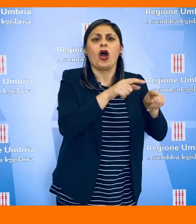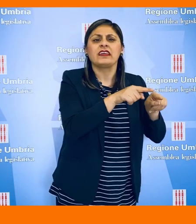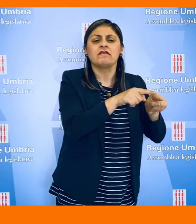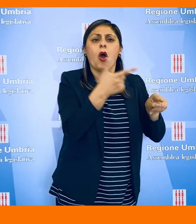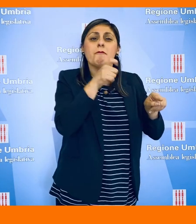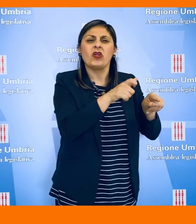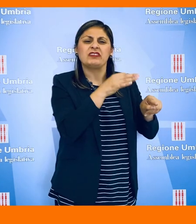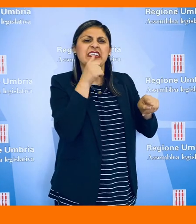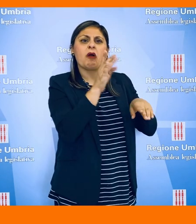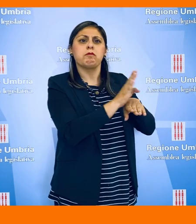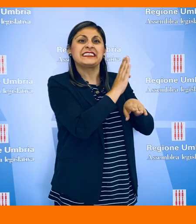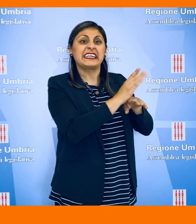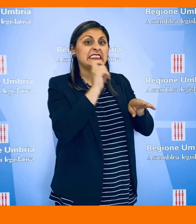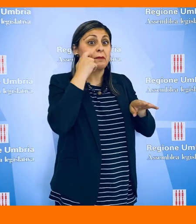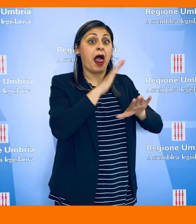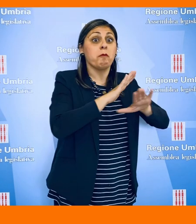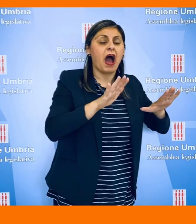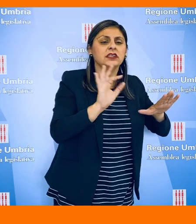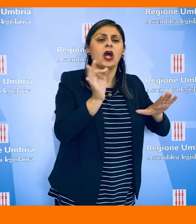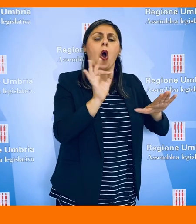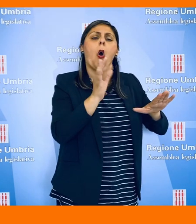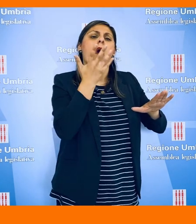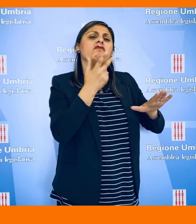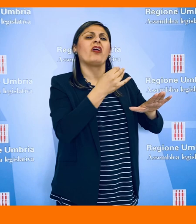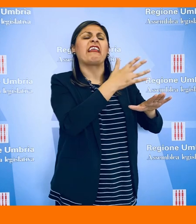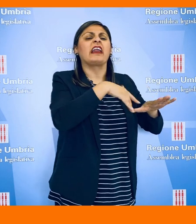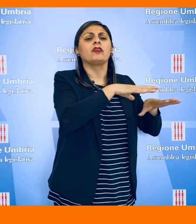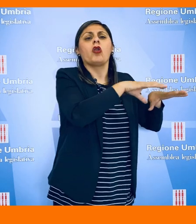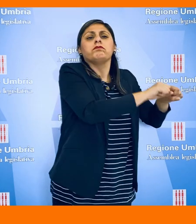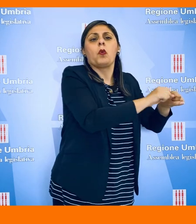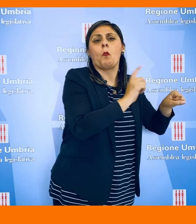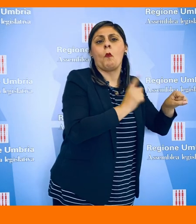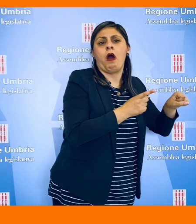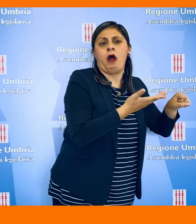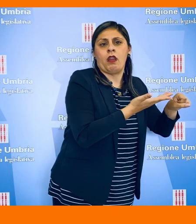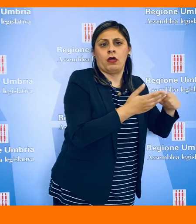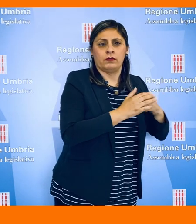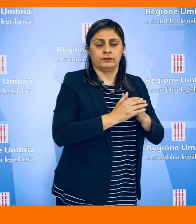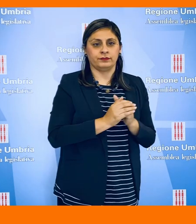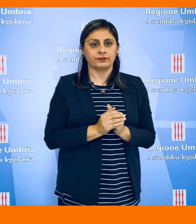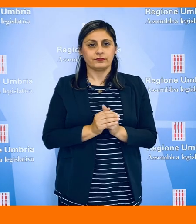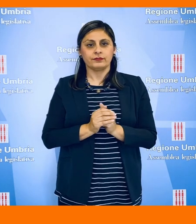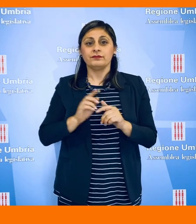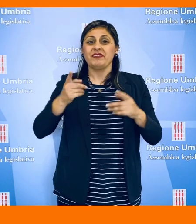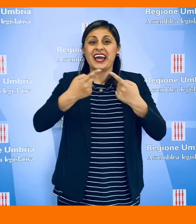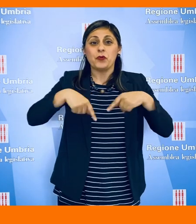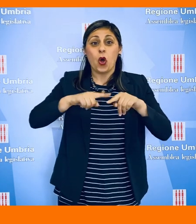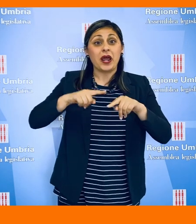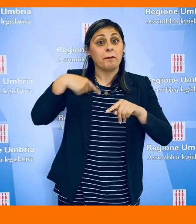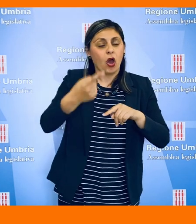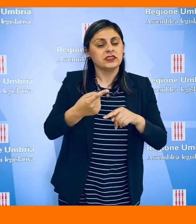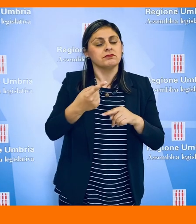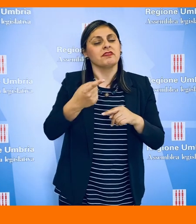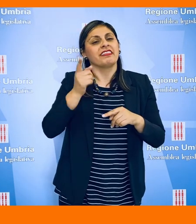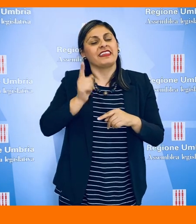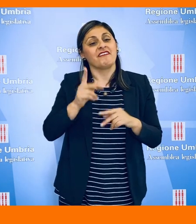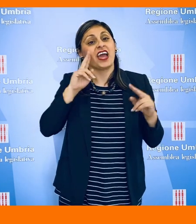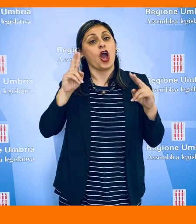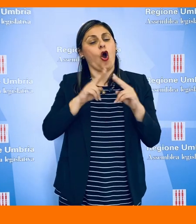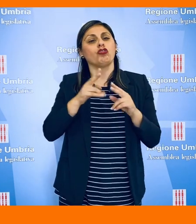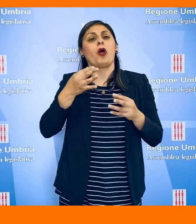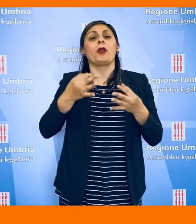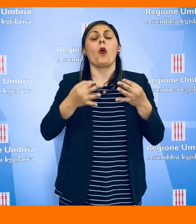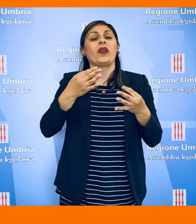solo business criminale o per occupare dei territori. Previsto per la prossima riunione l'incontro con il procuratore capo di